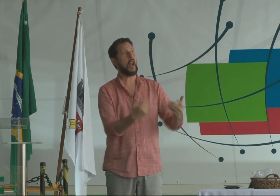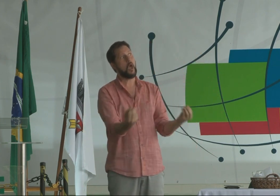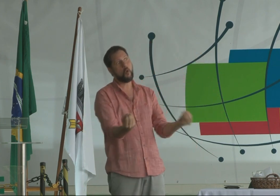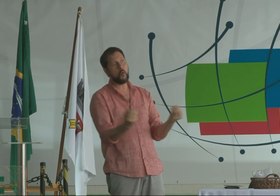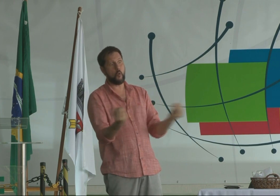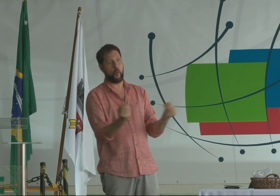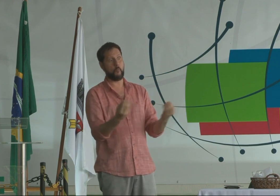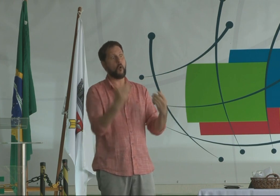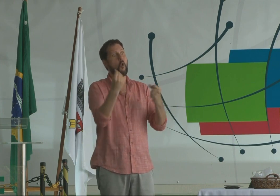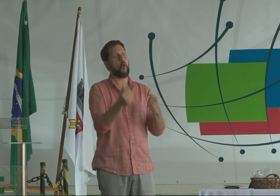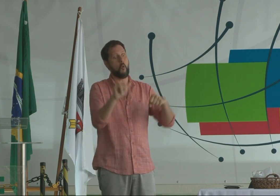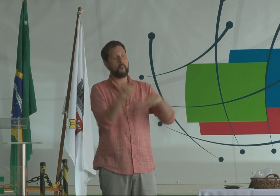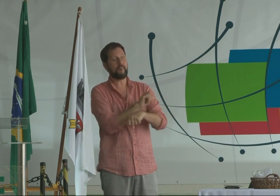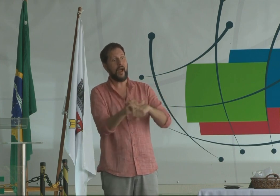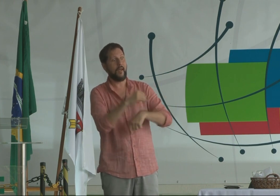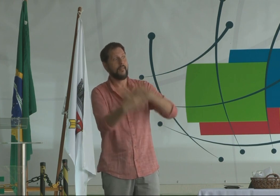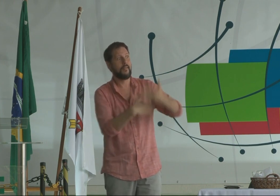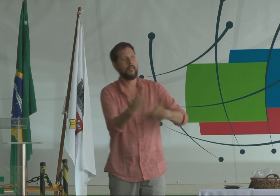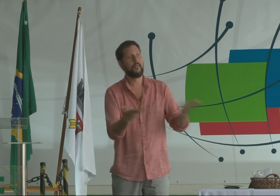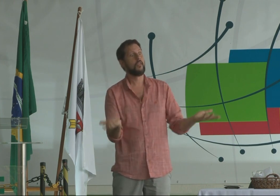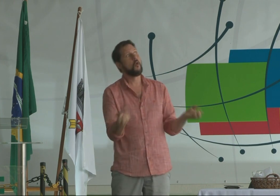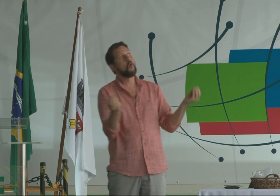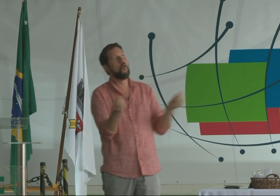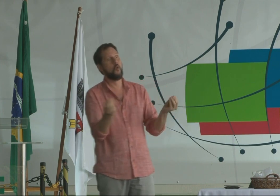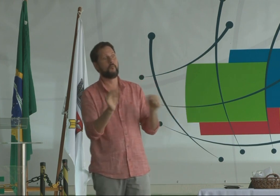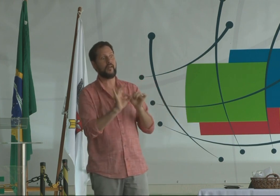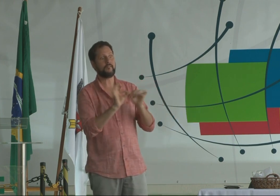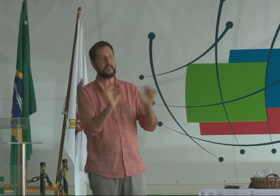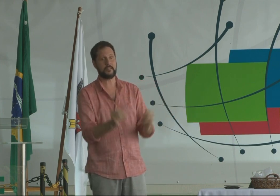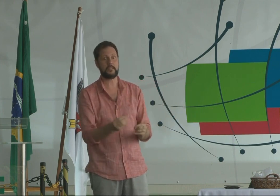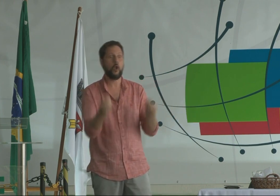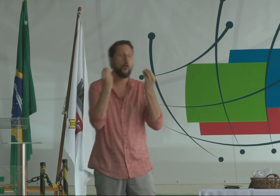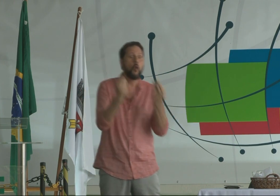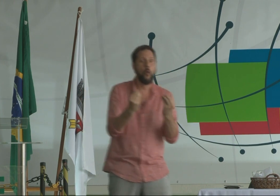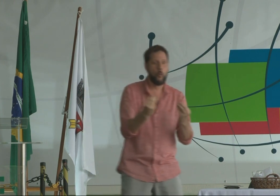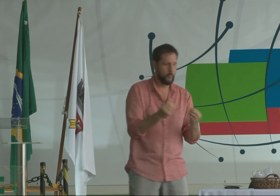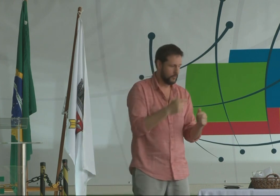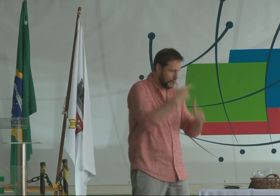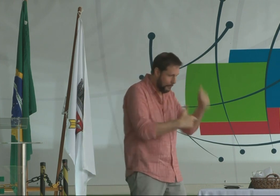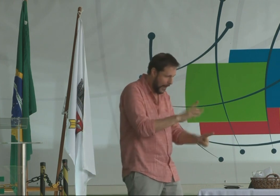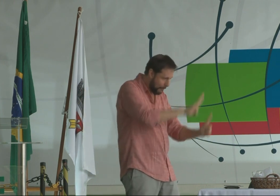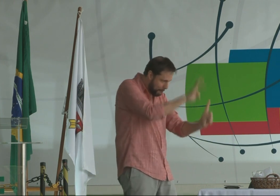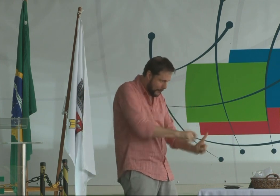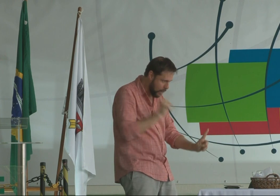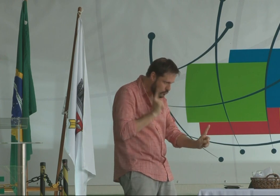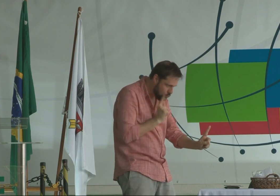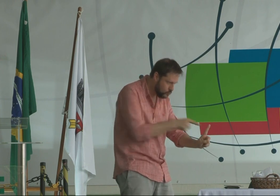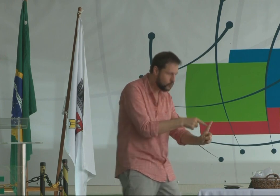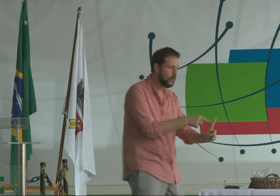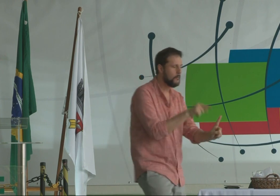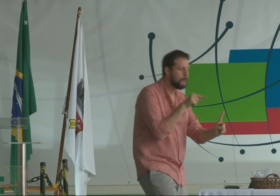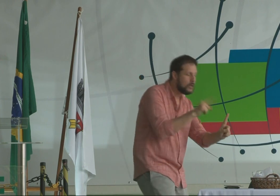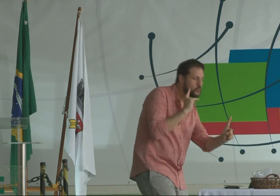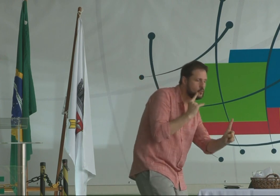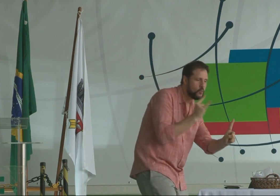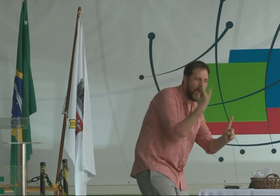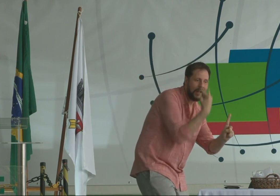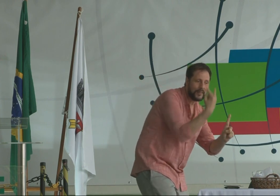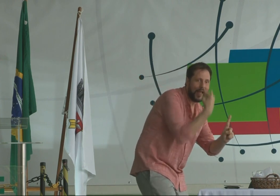E aí, como seria esse trabalho profissional? Como que seriam as estratégias? Como seriam os alunos? Como? Vamos trabalhar bem com esse sujeito surdo?